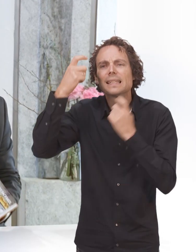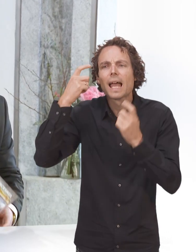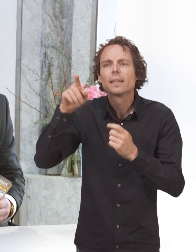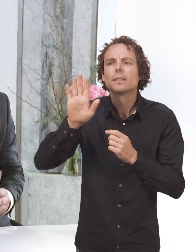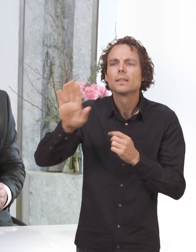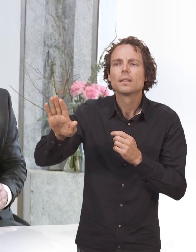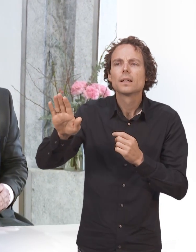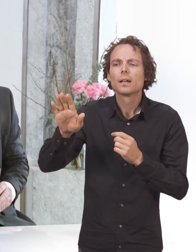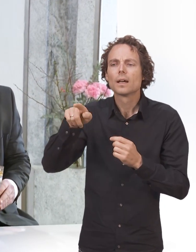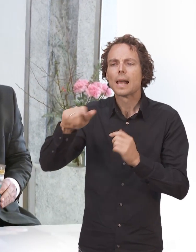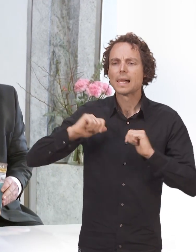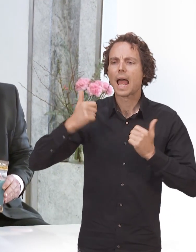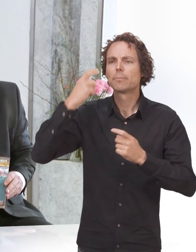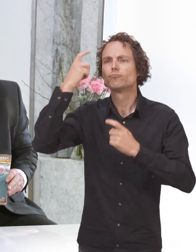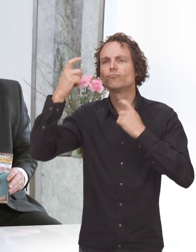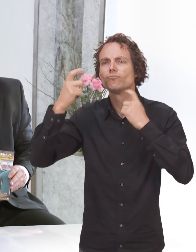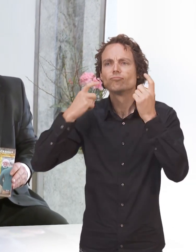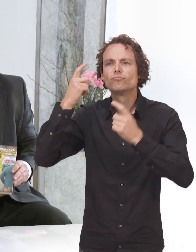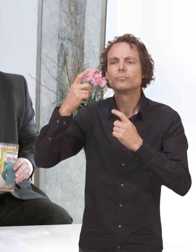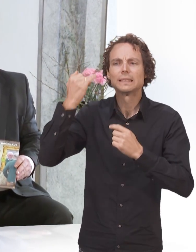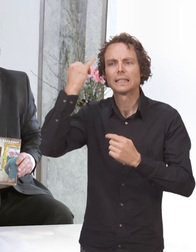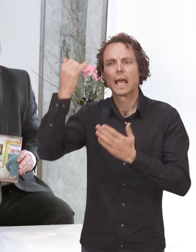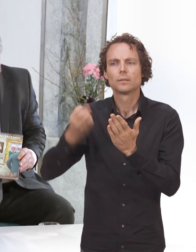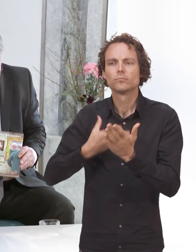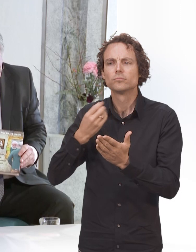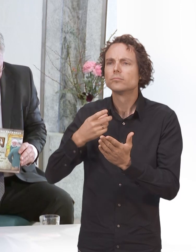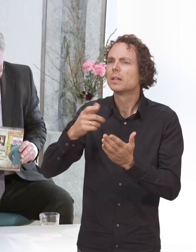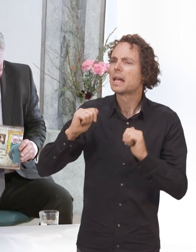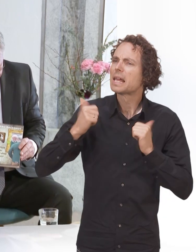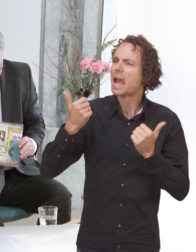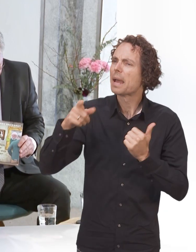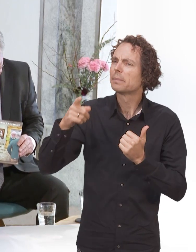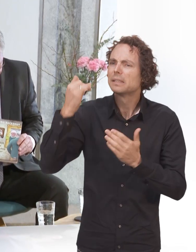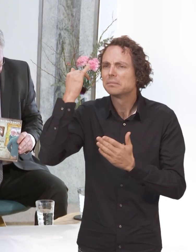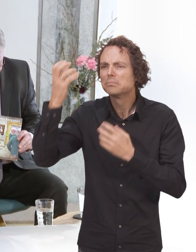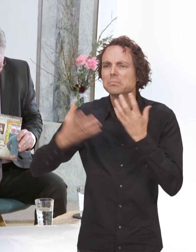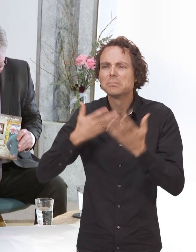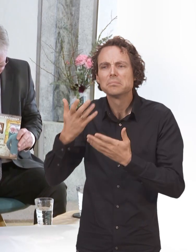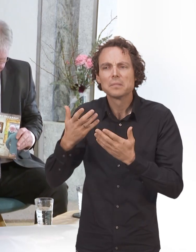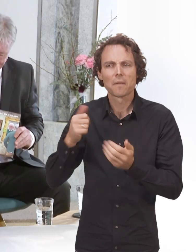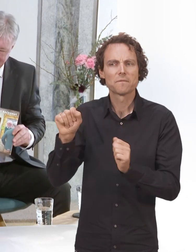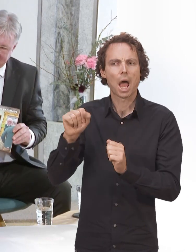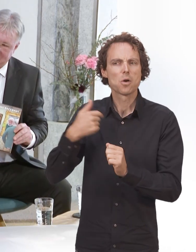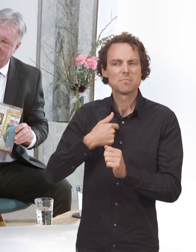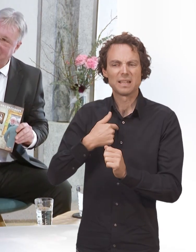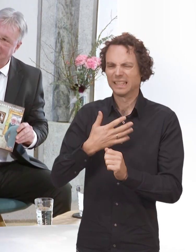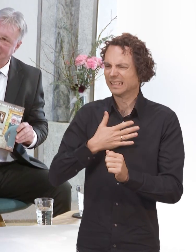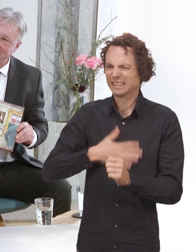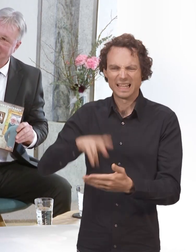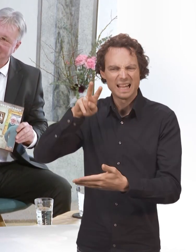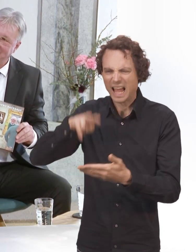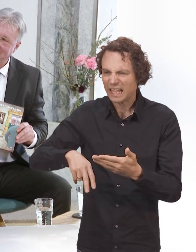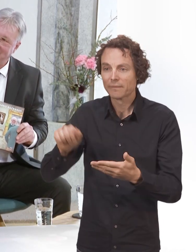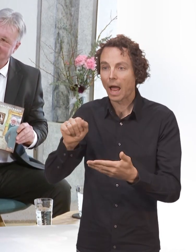deiner Biografie. Da hast du über dein Leben nachgedacht. Warum muss ich diese Biografie lesen als einer, der nicht gerne liest? Der